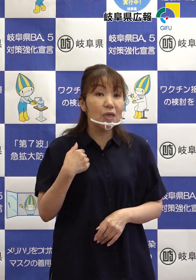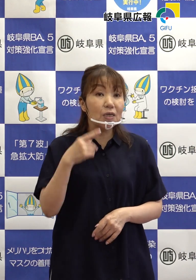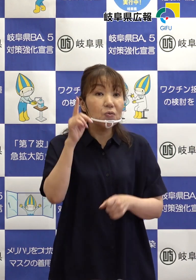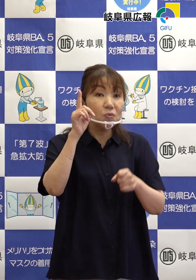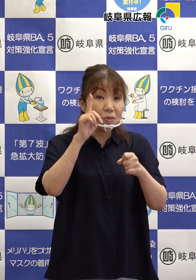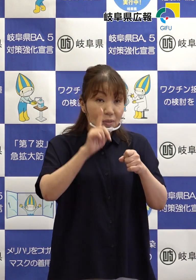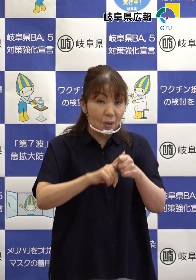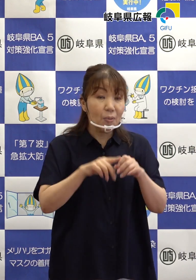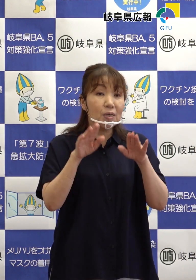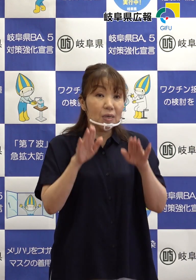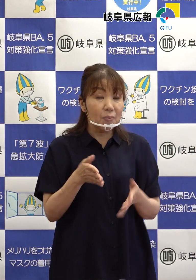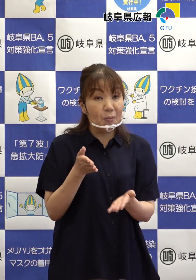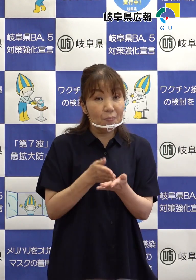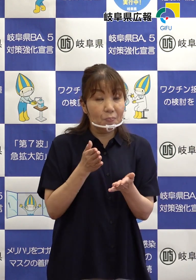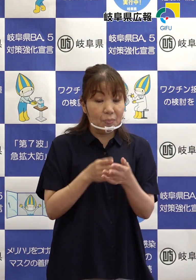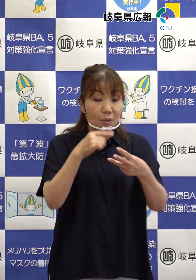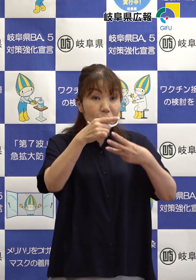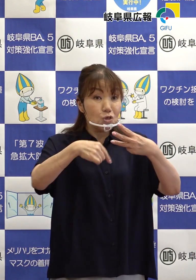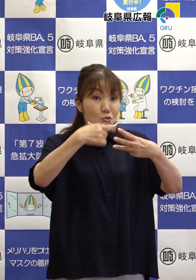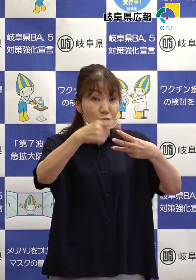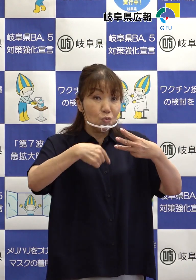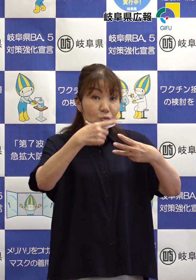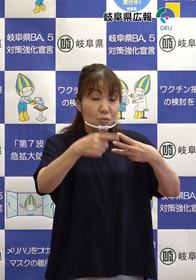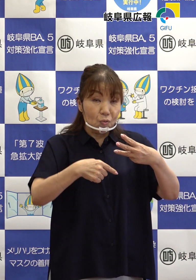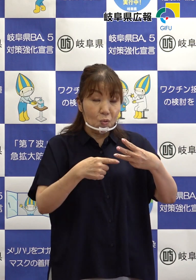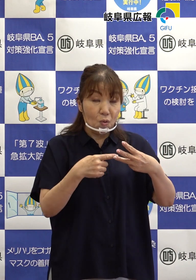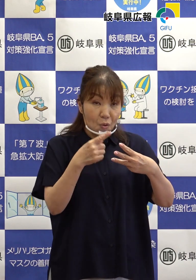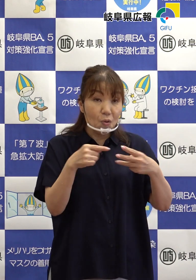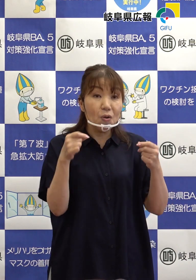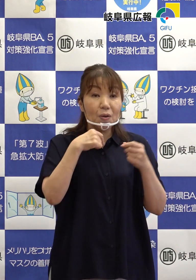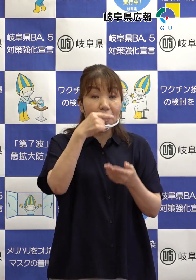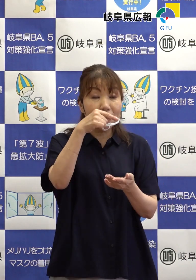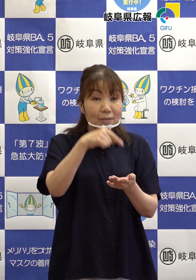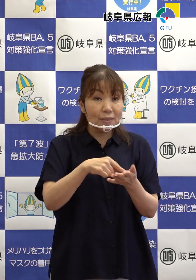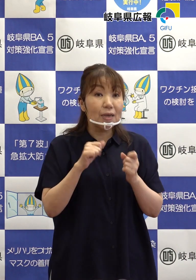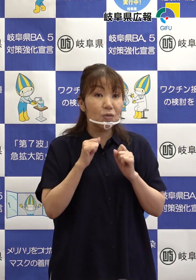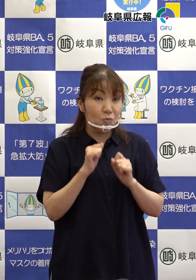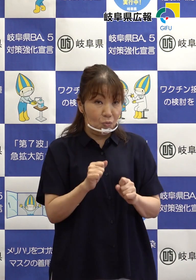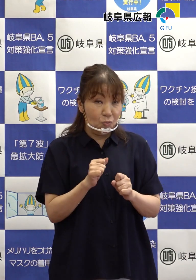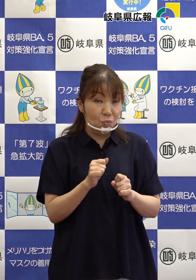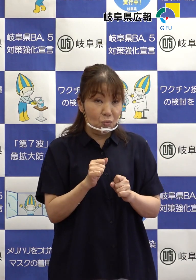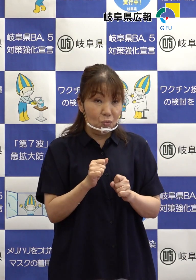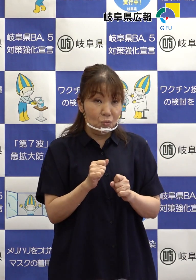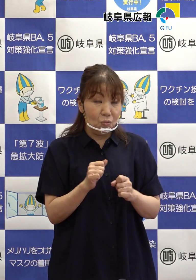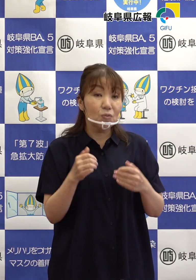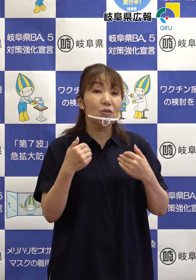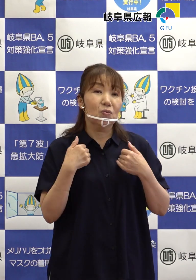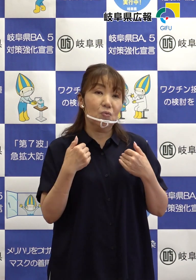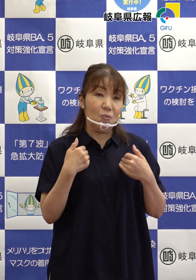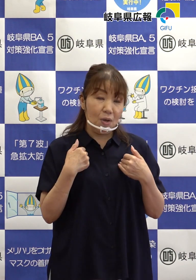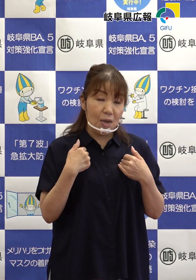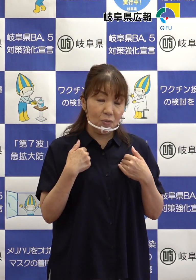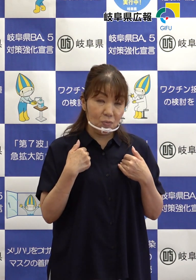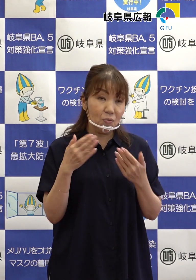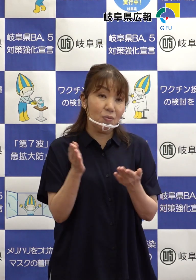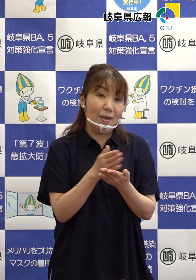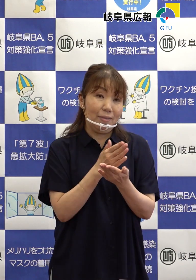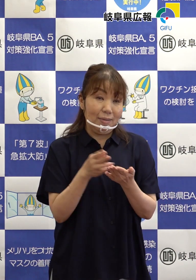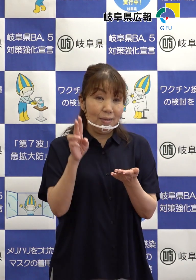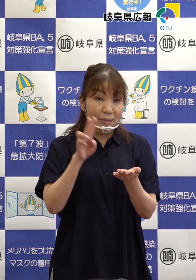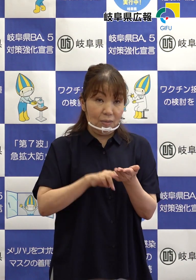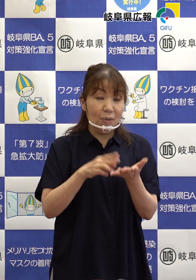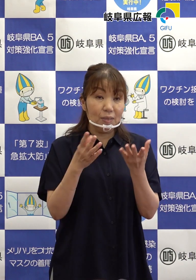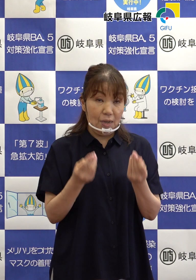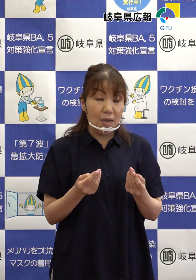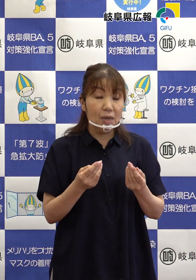here 申し上げました3つのまあ簡略が乾燥かを今はせざるを得ないというふうに判断しただけです